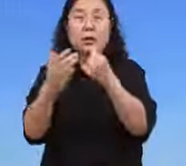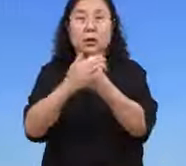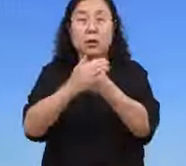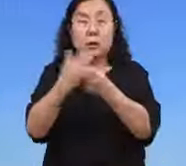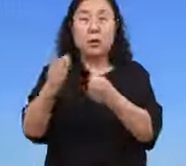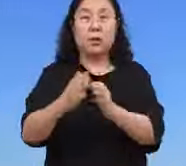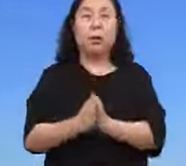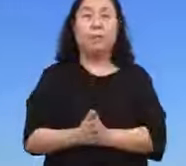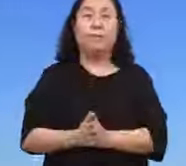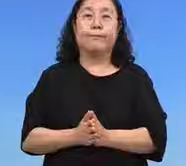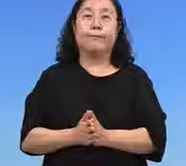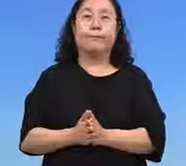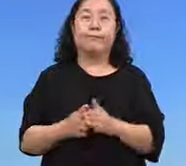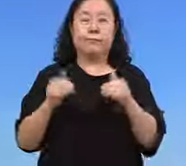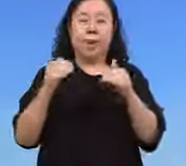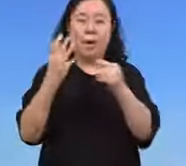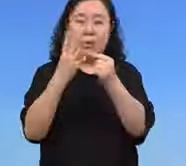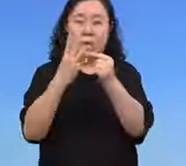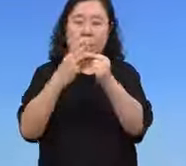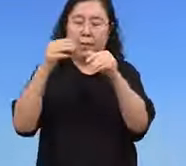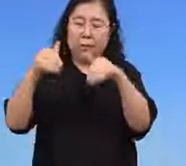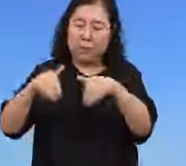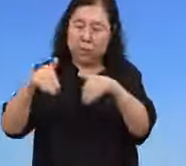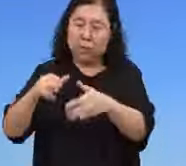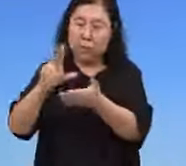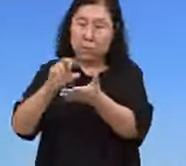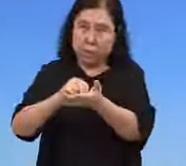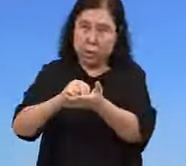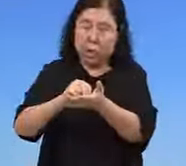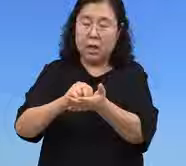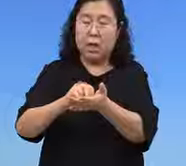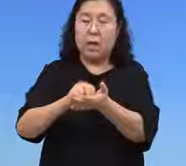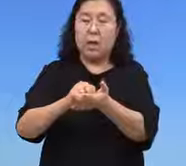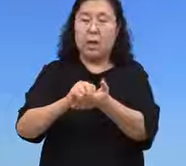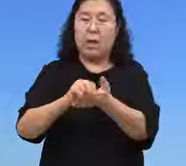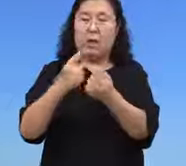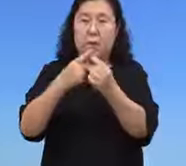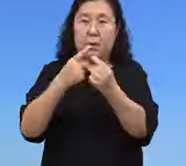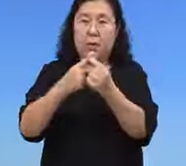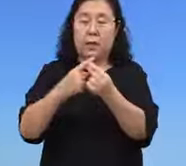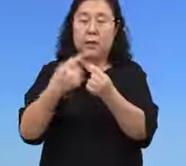이 세 번째 종의 문제를 전 두 가지로 정리를 해보는데요, 책임 전가입니다.